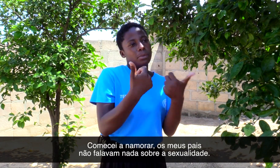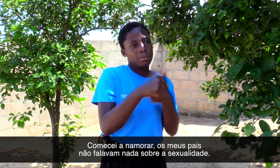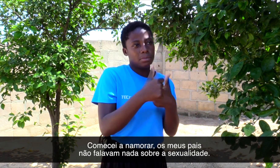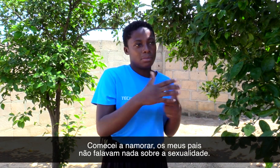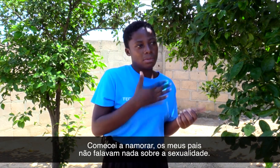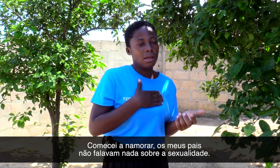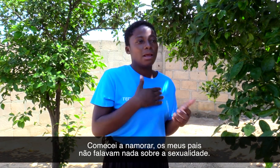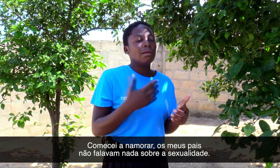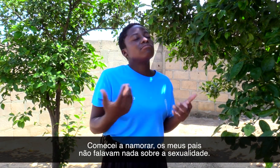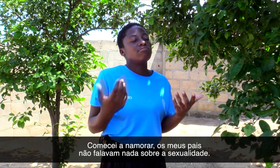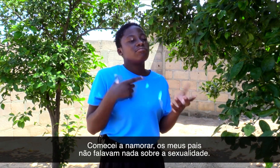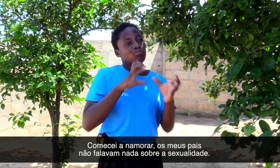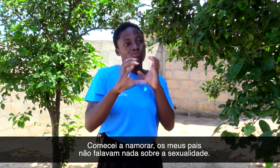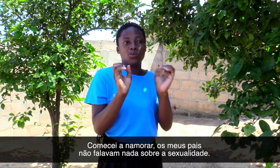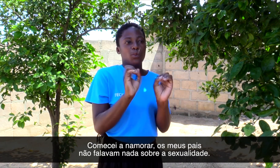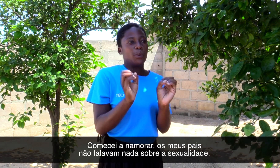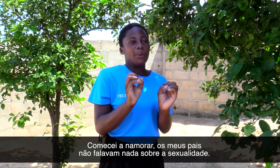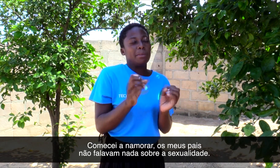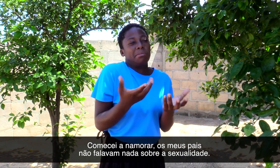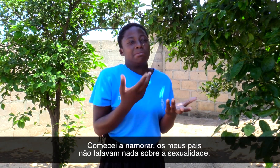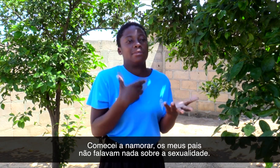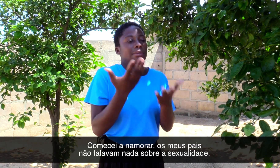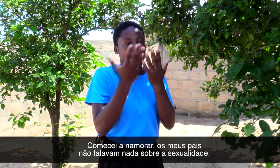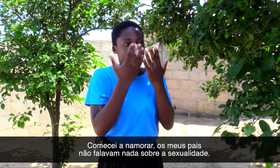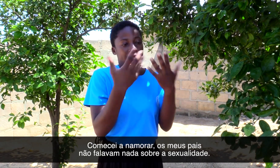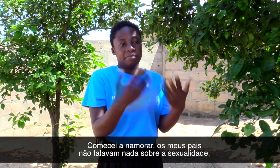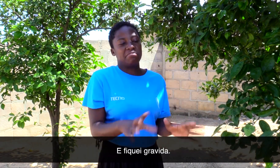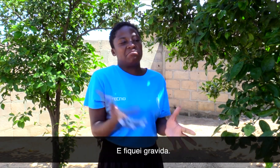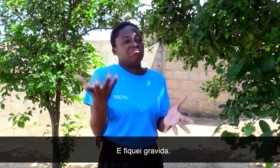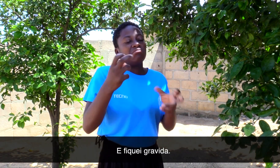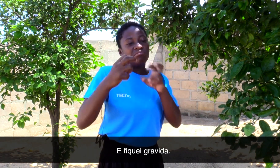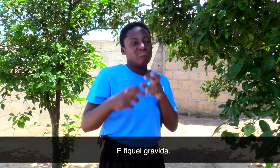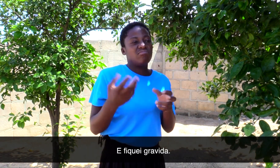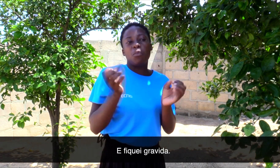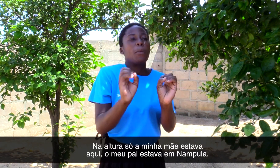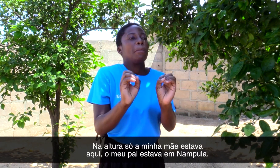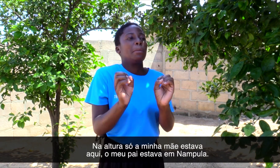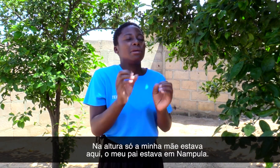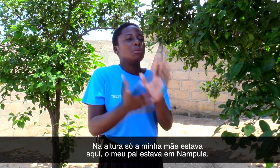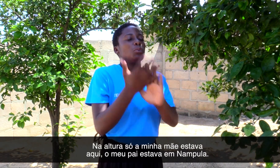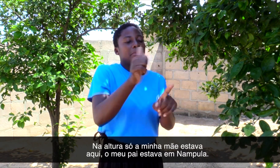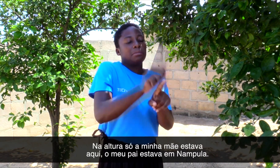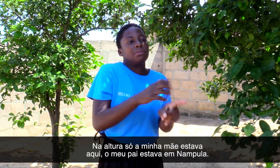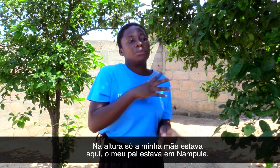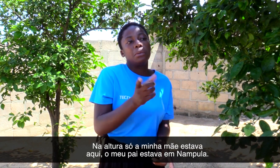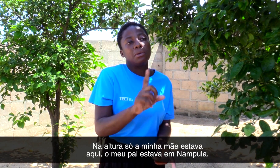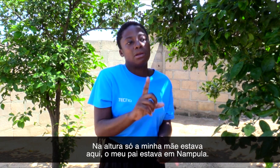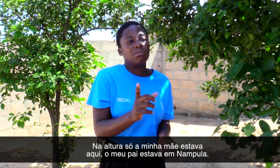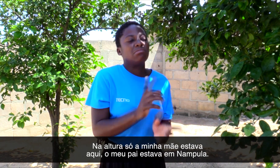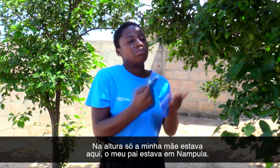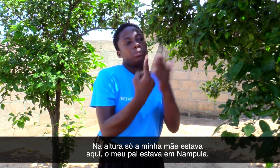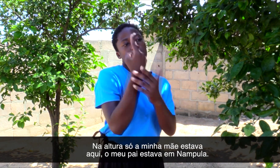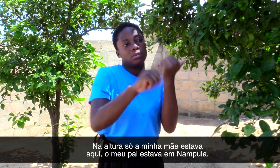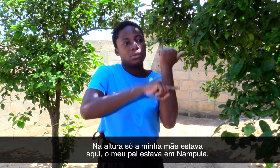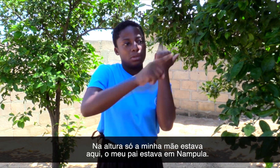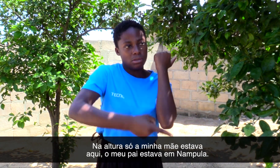a namorar e os meus pais não falaram nada sobre a sexualidade e fiquei grávida. Na altura, só a